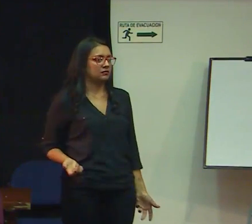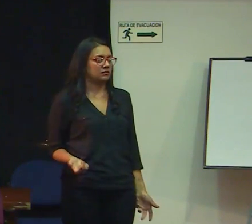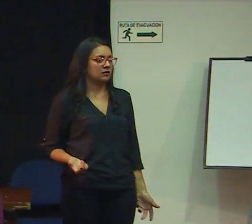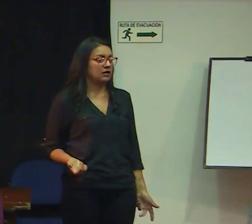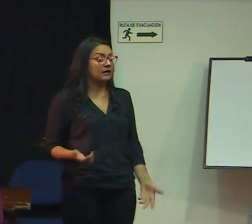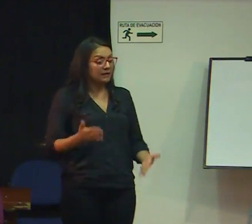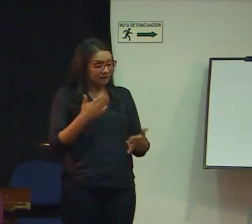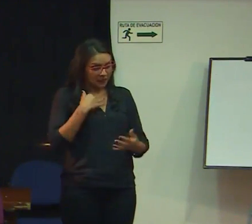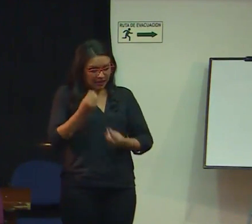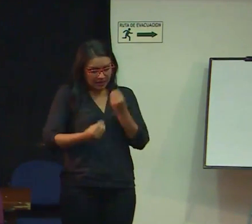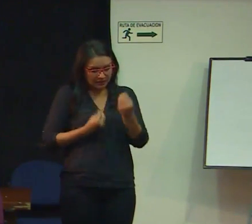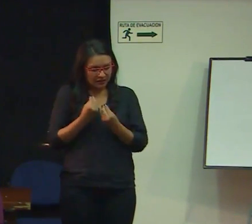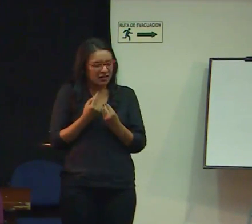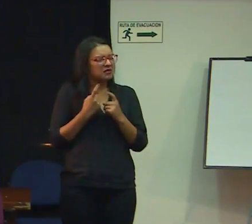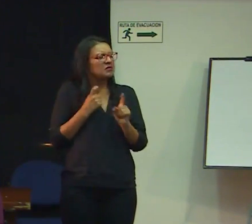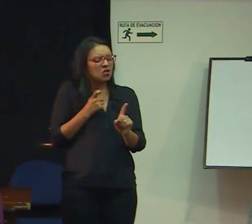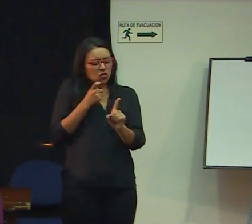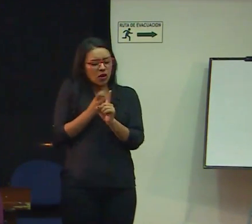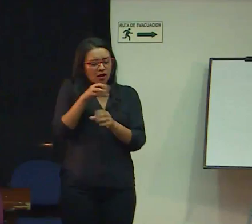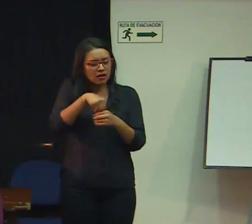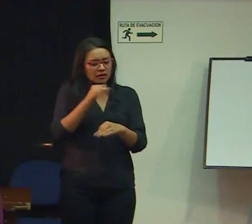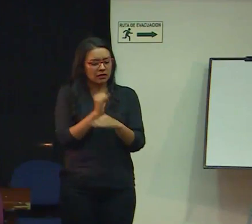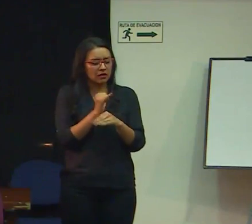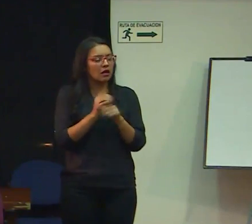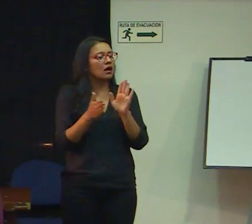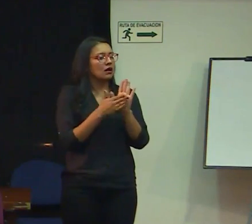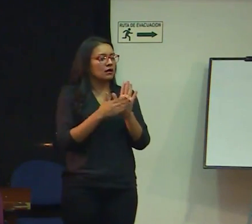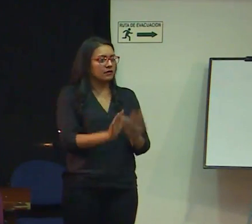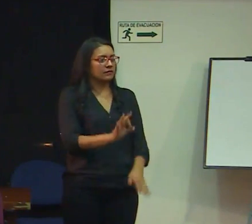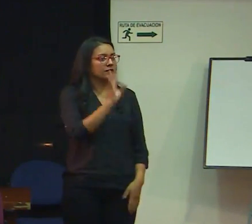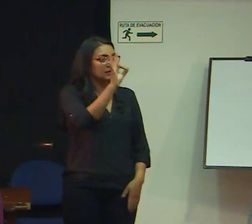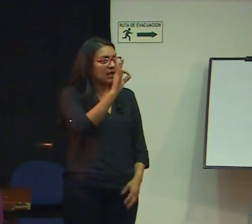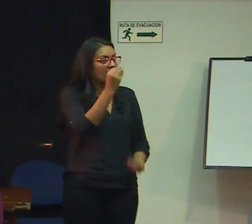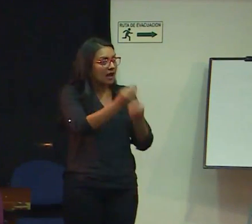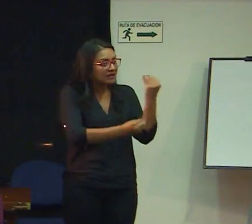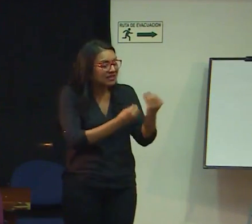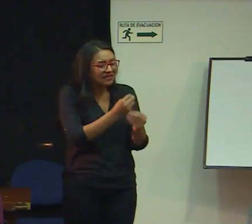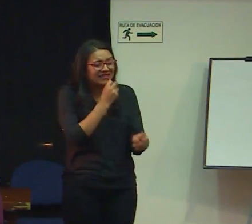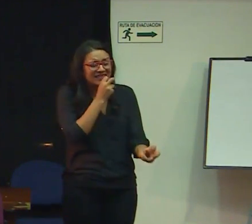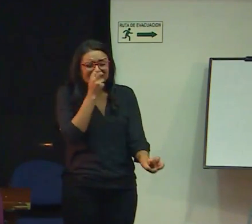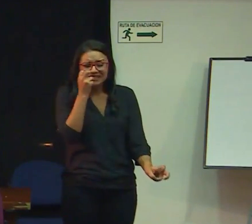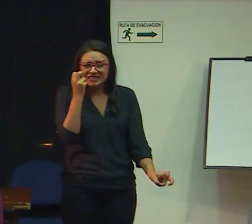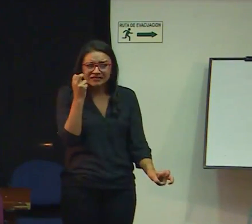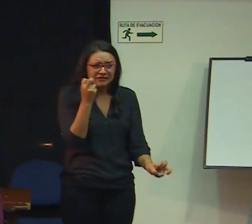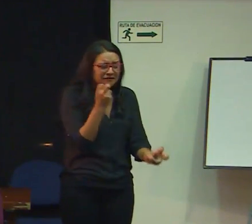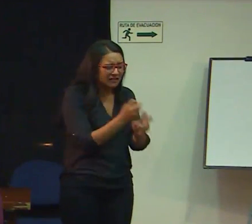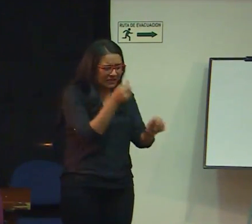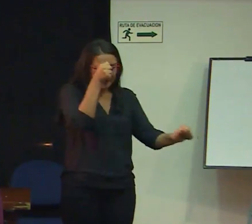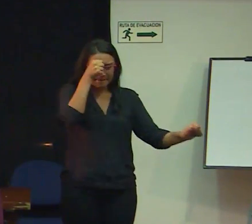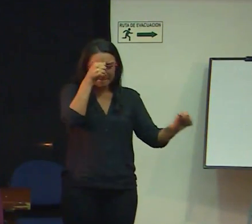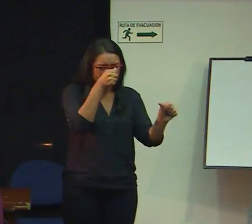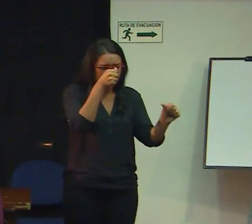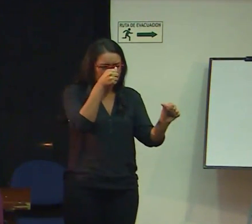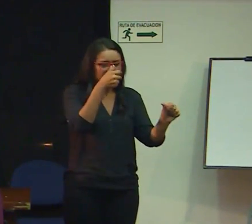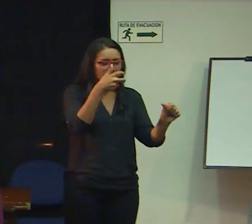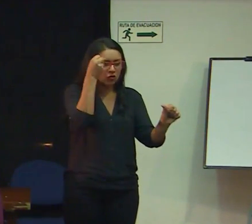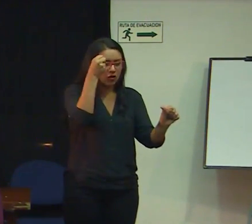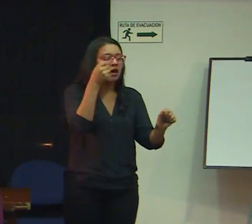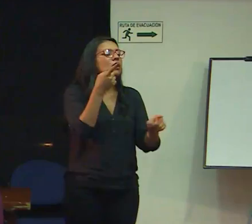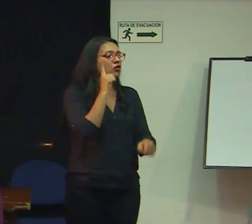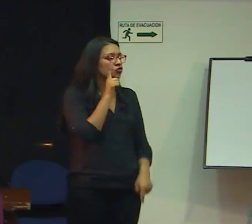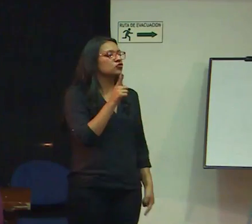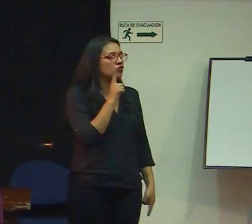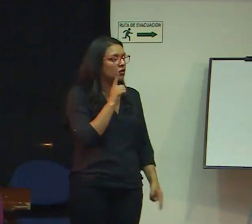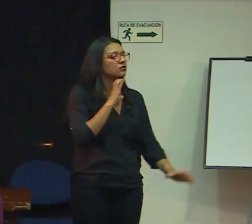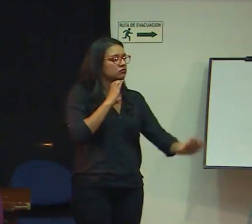hecho, mi quehacer dentro de la institución es garantizar que en el quehacer y en lo difícil que es hacer la memoria histórica, las personas sordas también